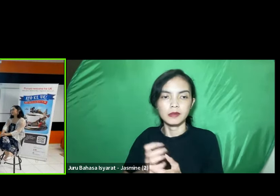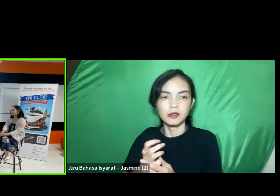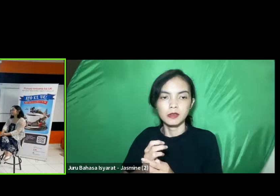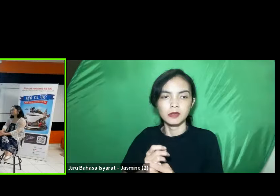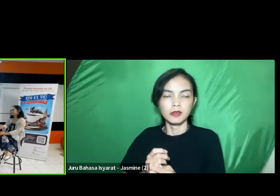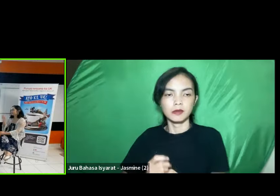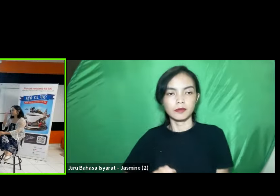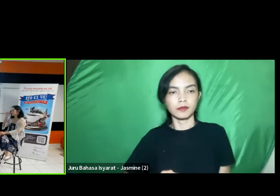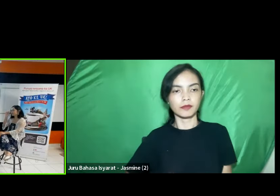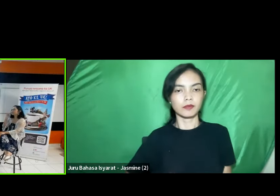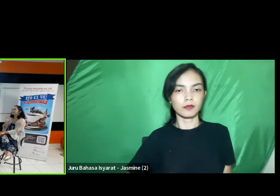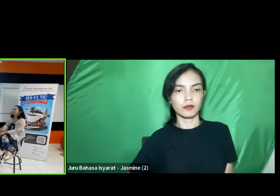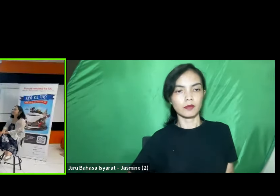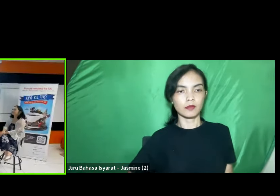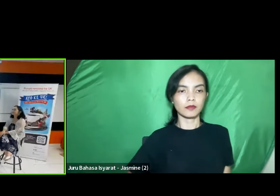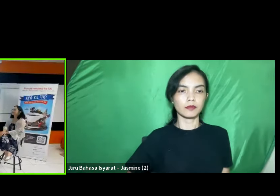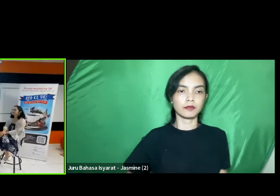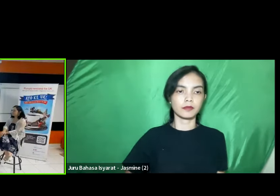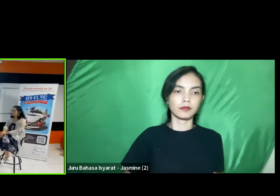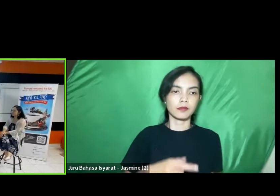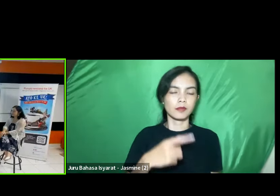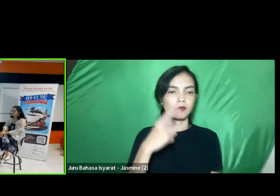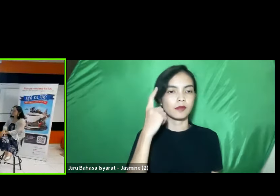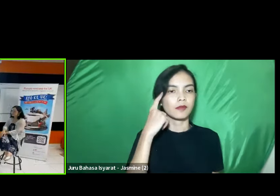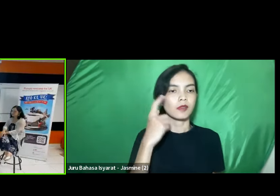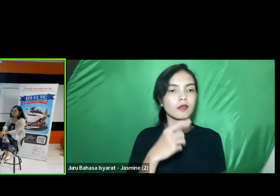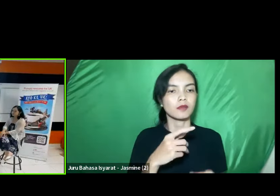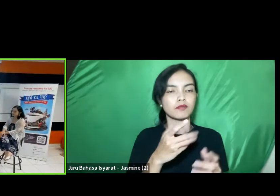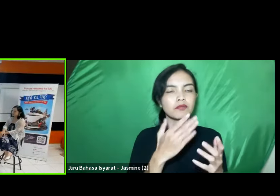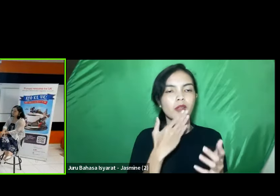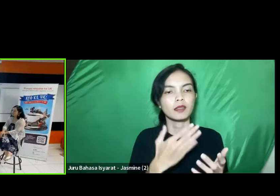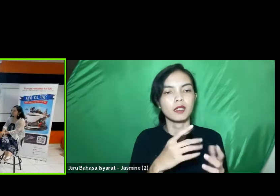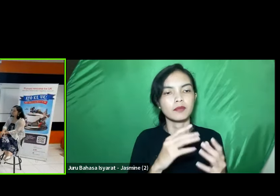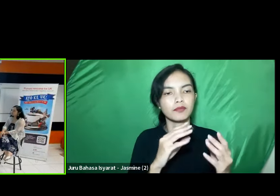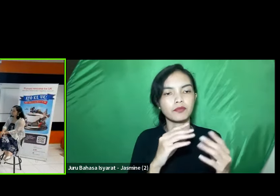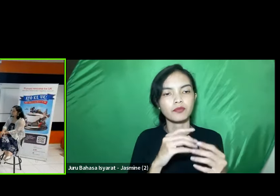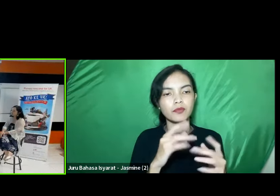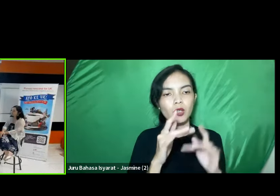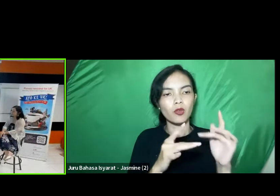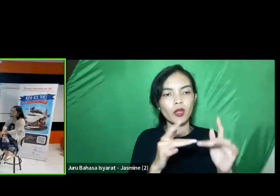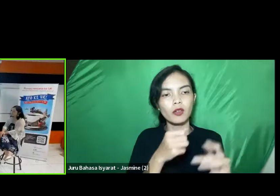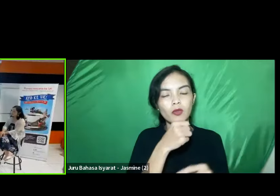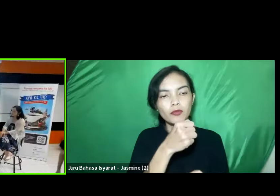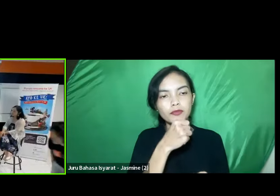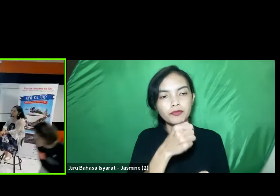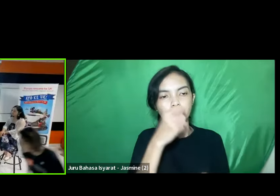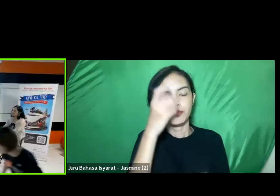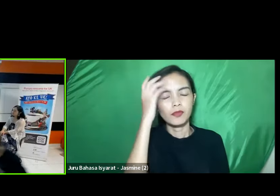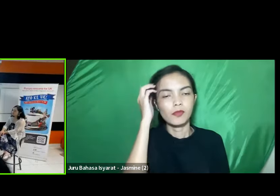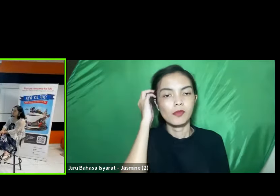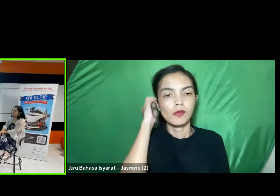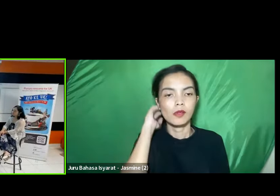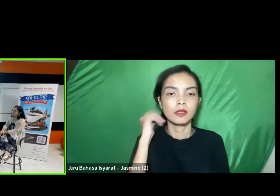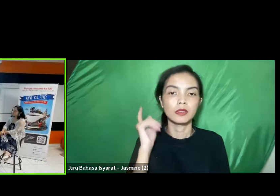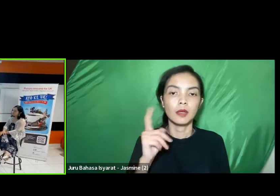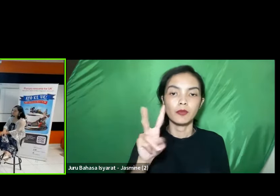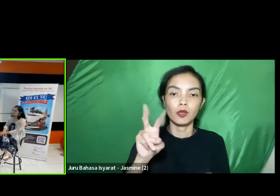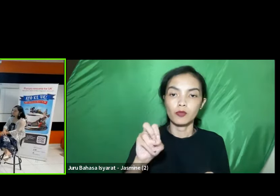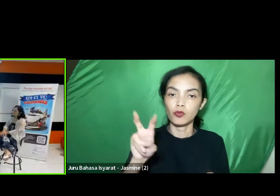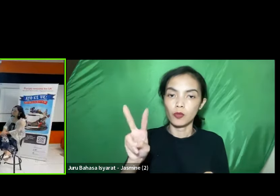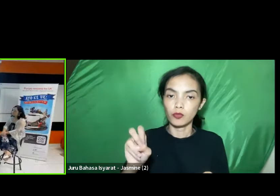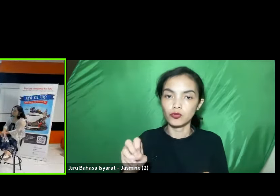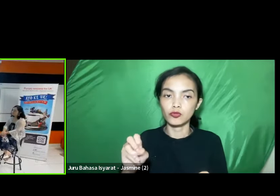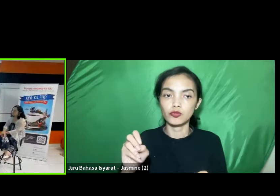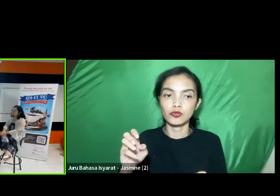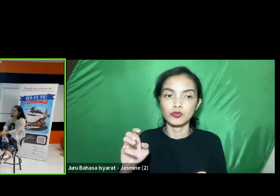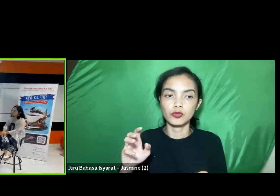halelangnyakudah biasa interview online ya Atau kayak ngobrol onl karena waktu 202020 tuh kita benar-benar